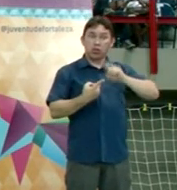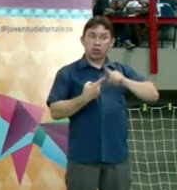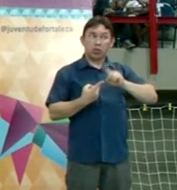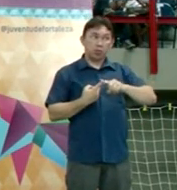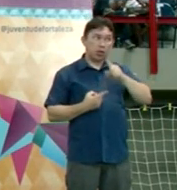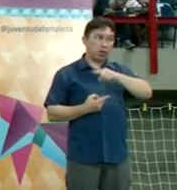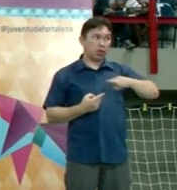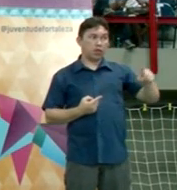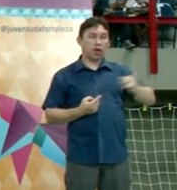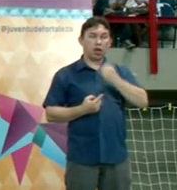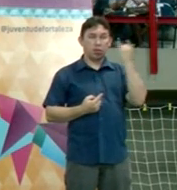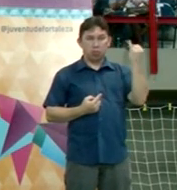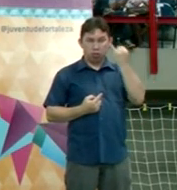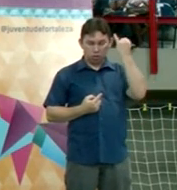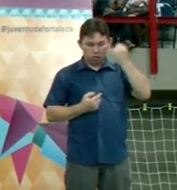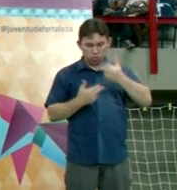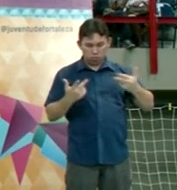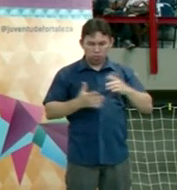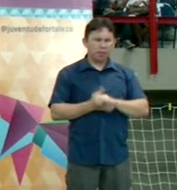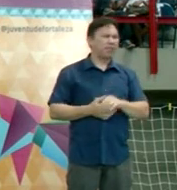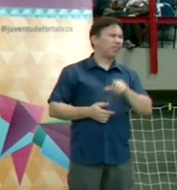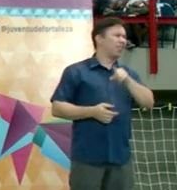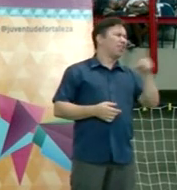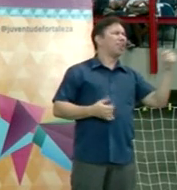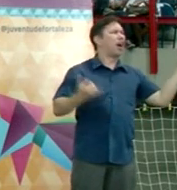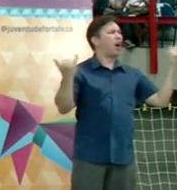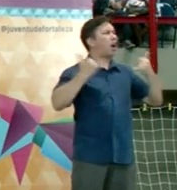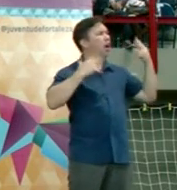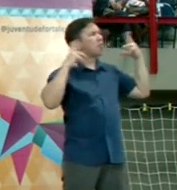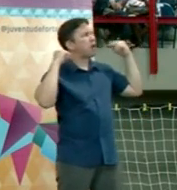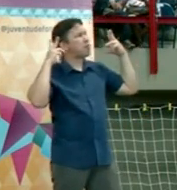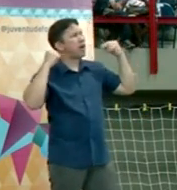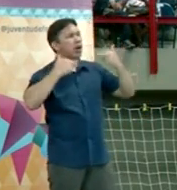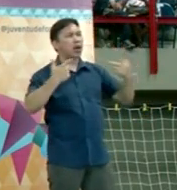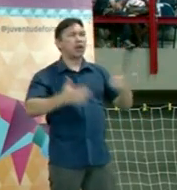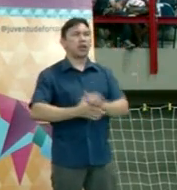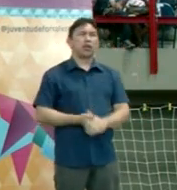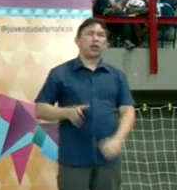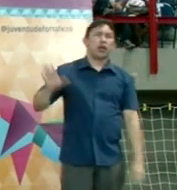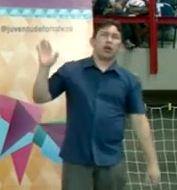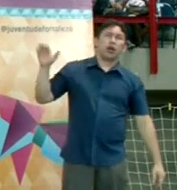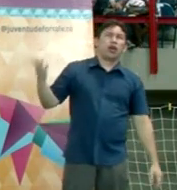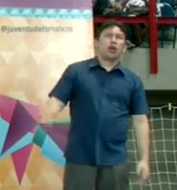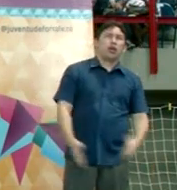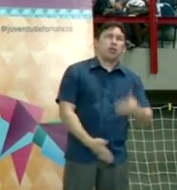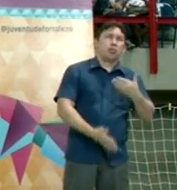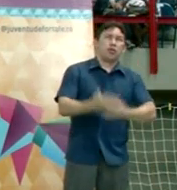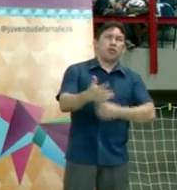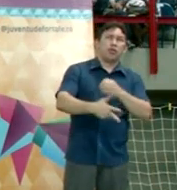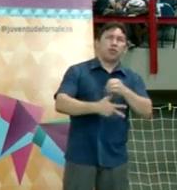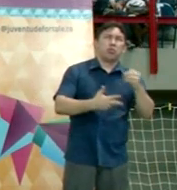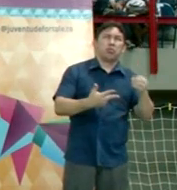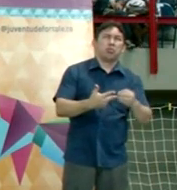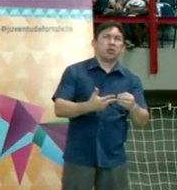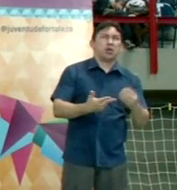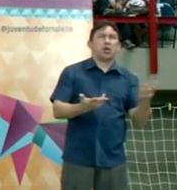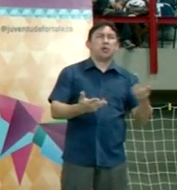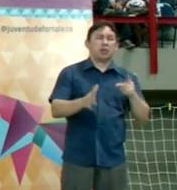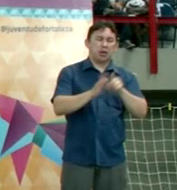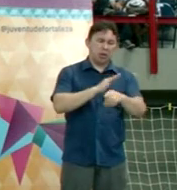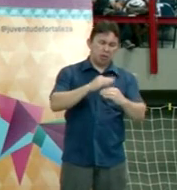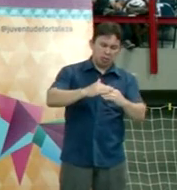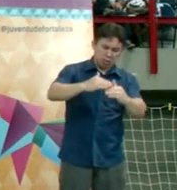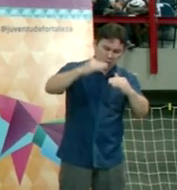situação importante. Já ouvi muita gente dizer por aí: ah, Idelfrânio, a prova do Enem tem questões muito